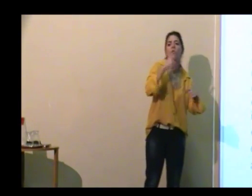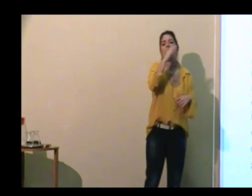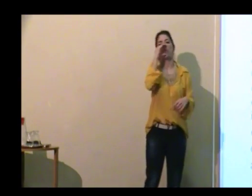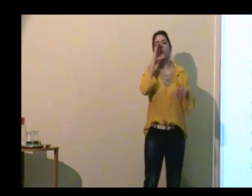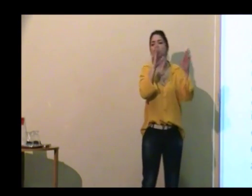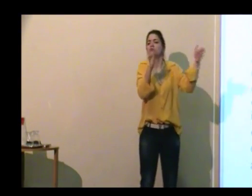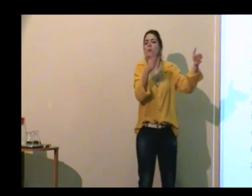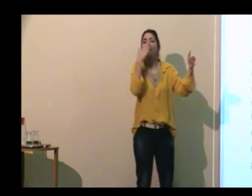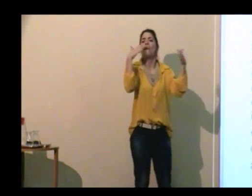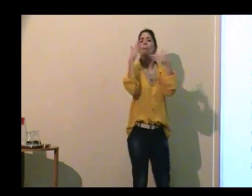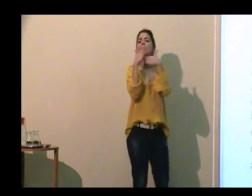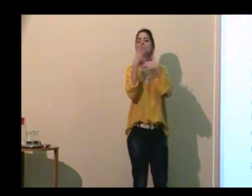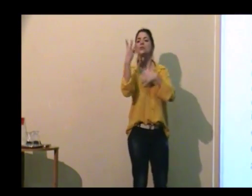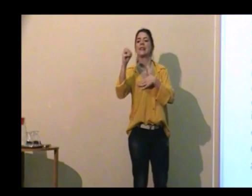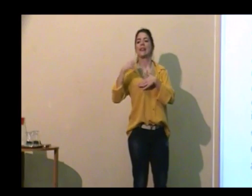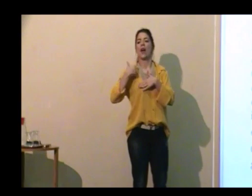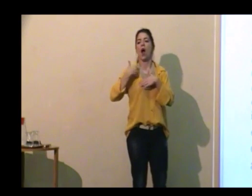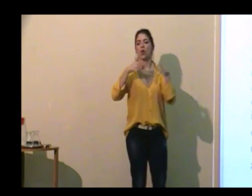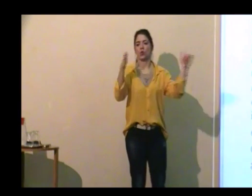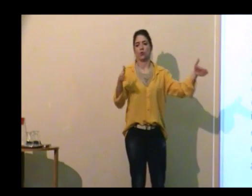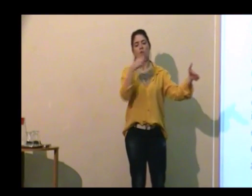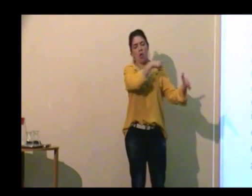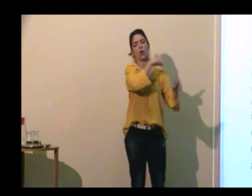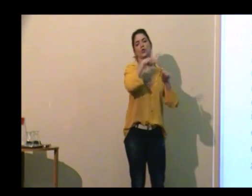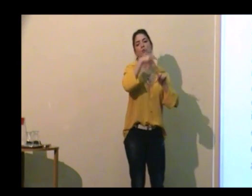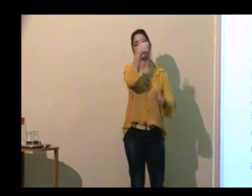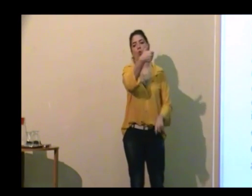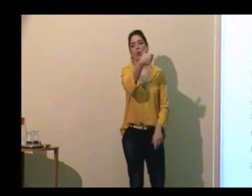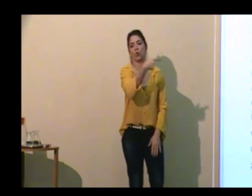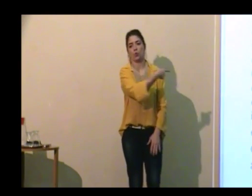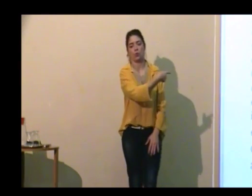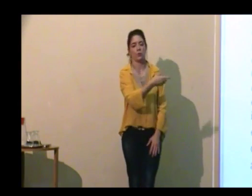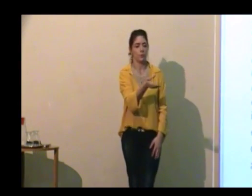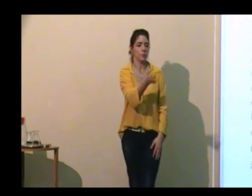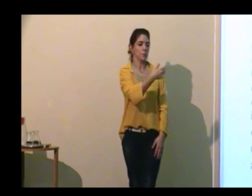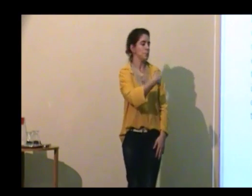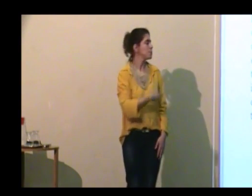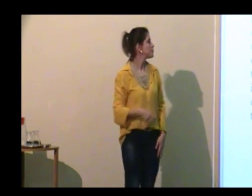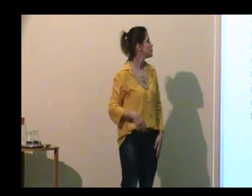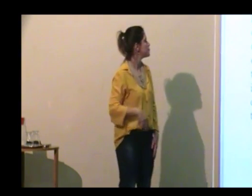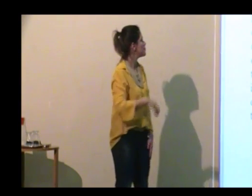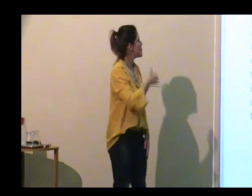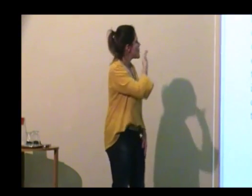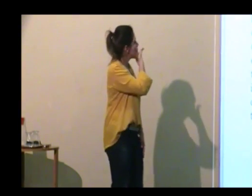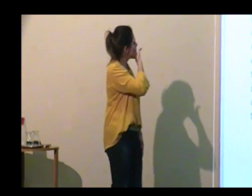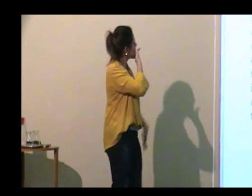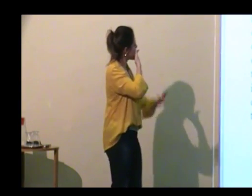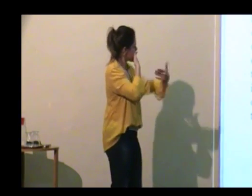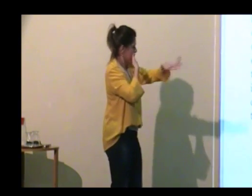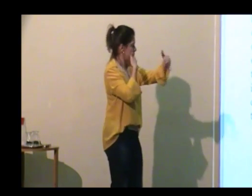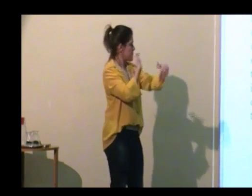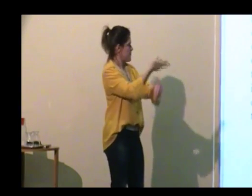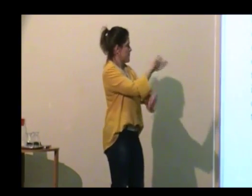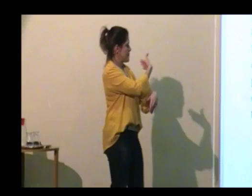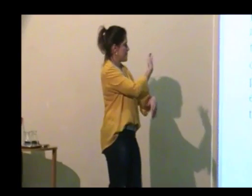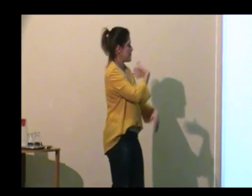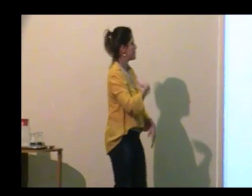Há crianças jovens, adultos, até os 30 anos de idade, que podem ter o diabetes tipo